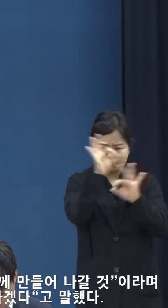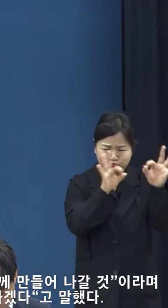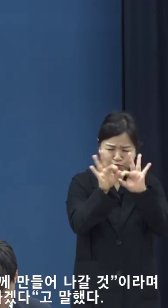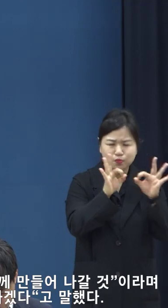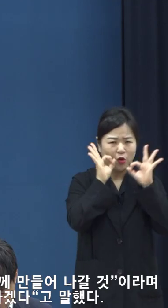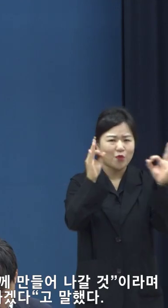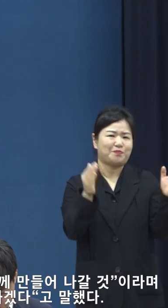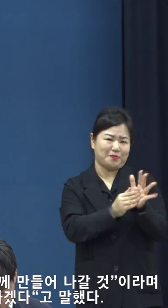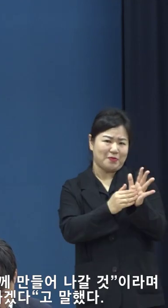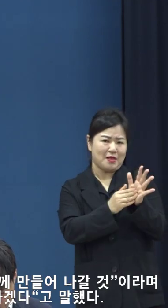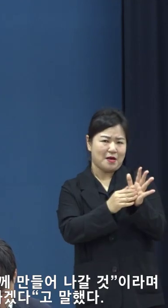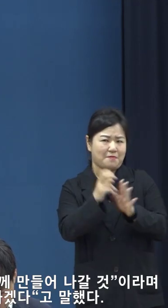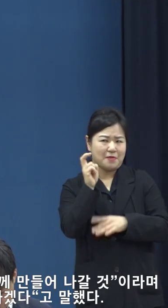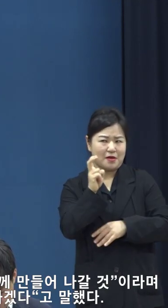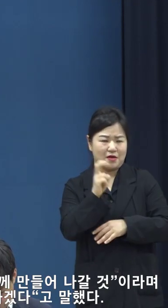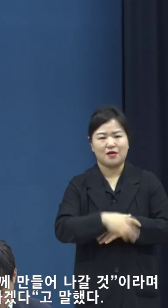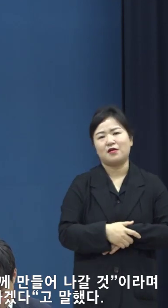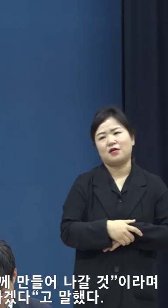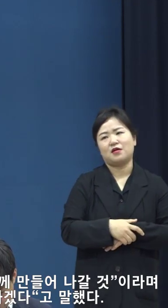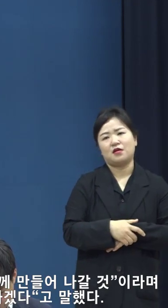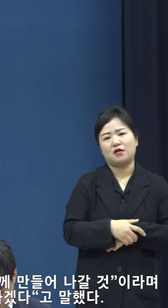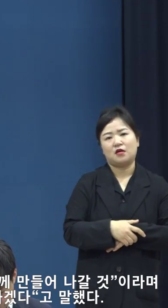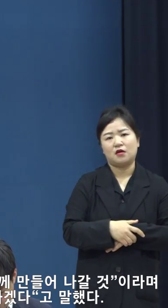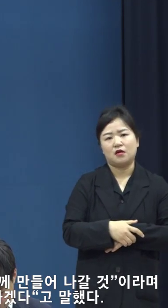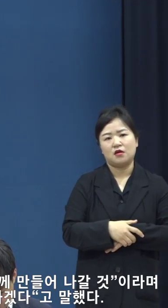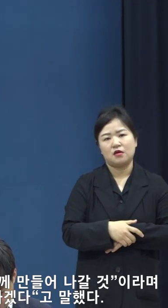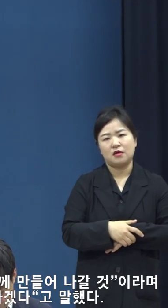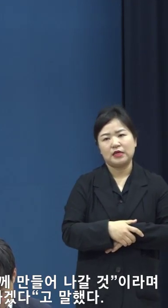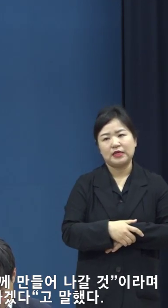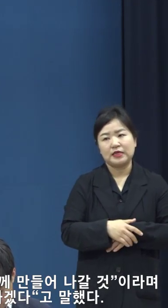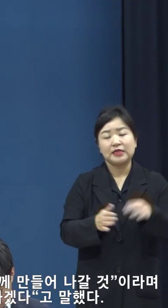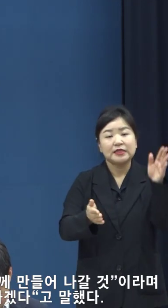하지 않았나 생각합니다. 그래서 주민들